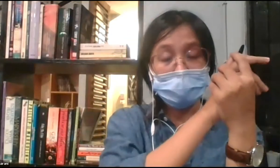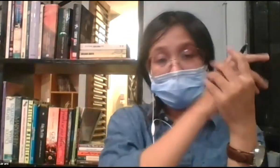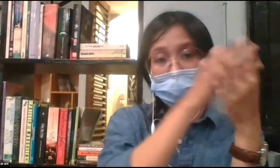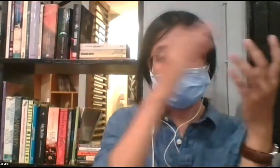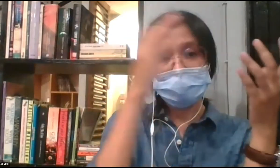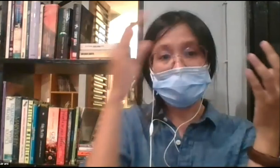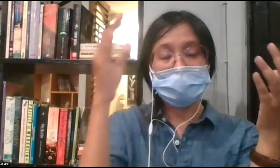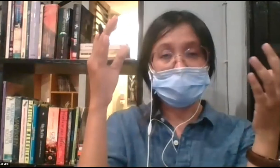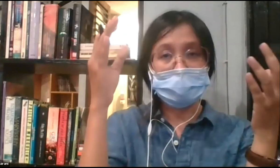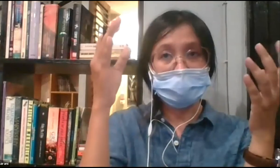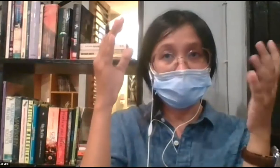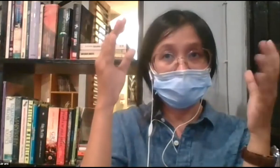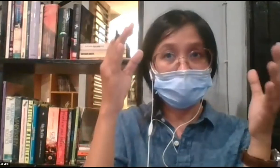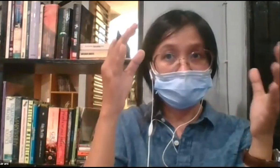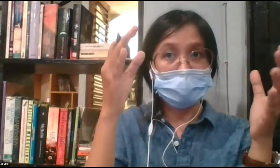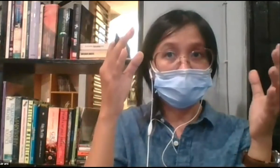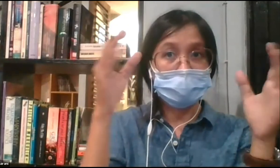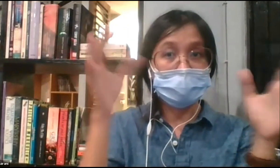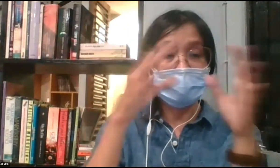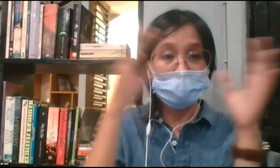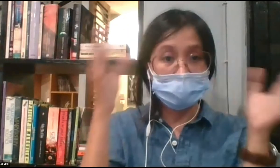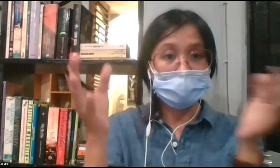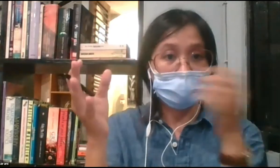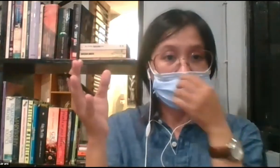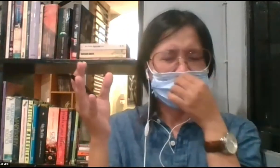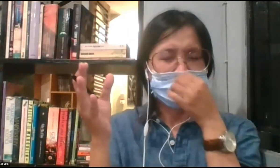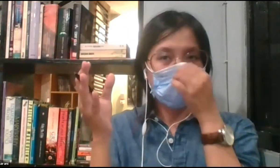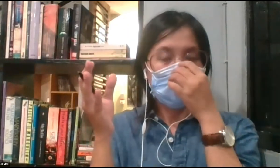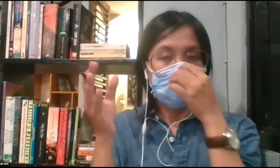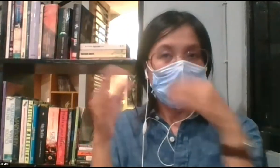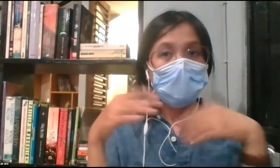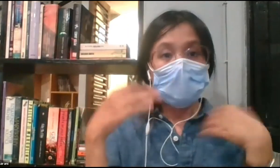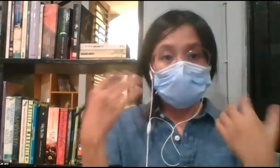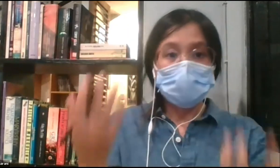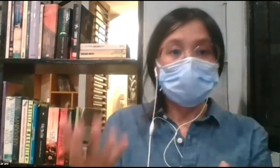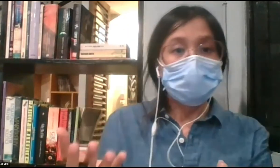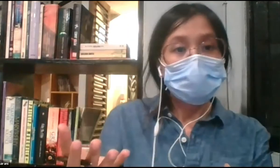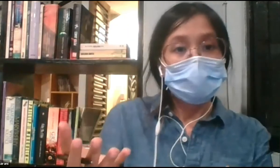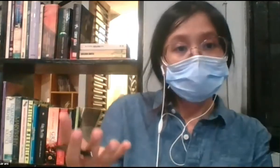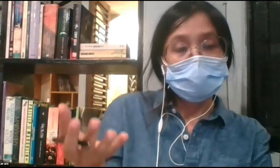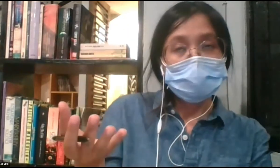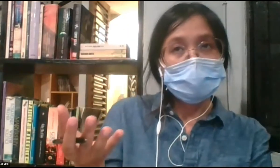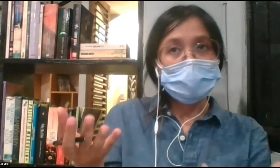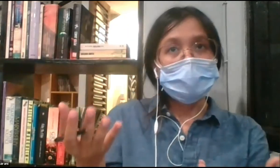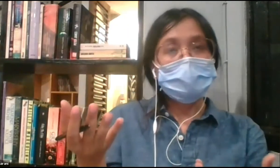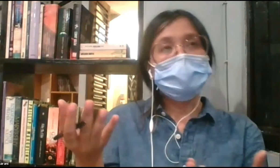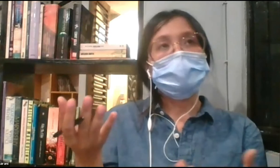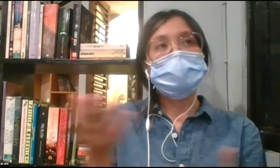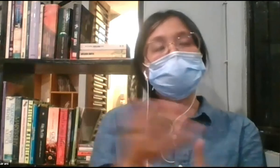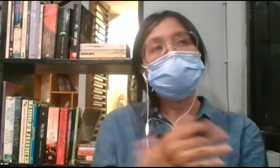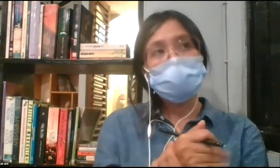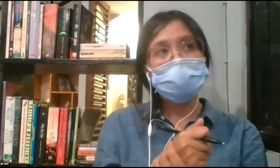miliki, dengan ada hipotesis itu kan kita menganalisis ya. Misalnya